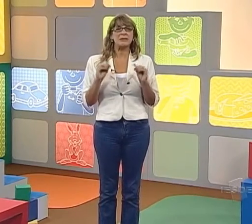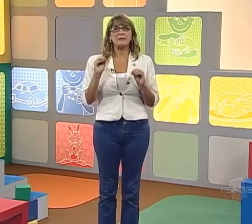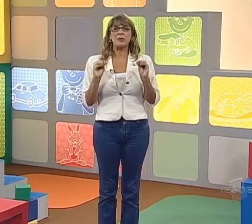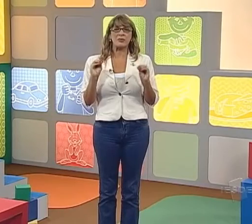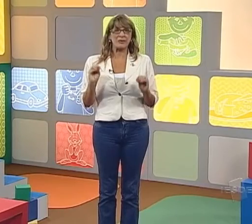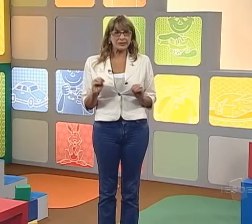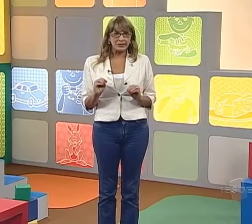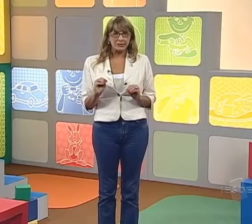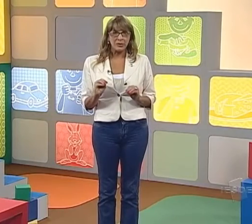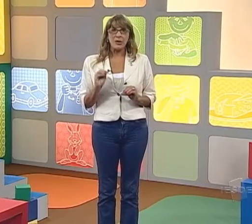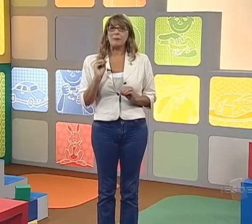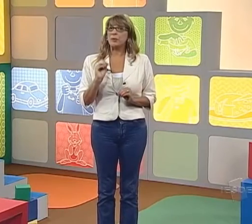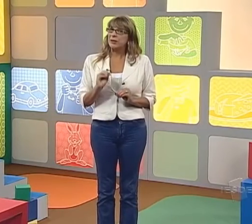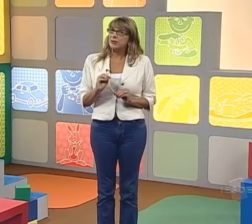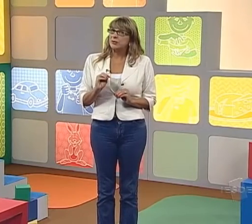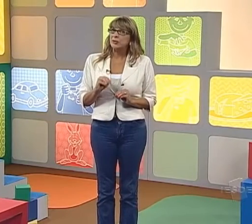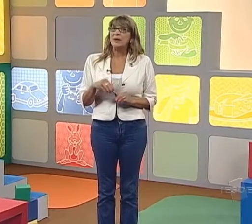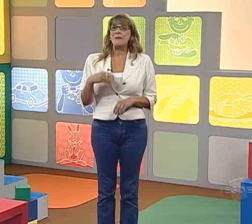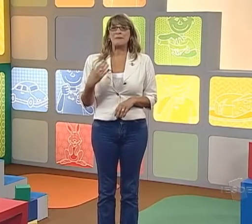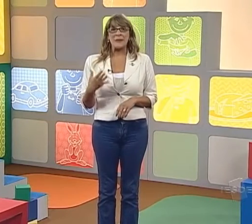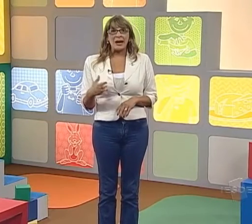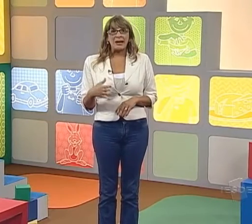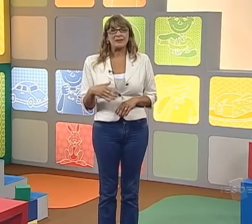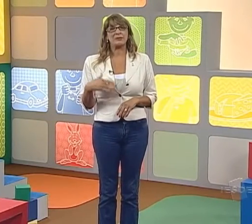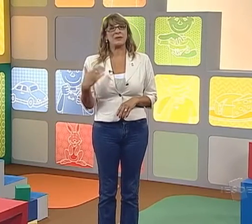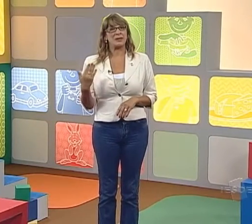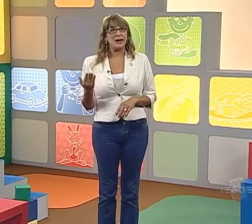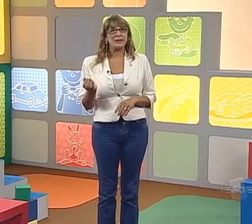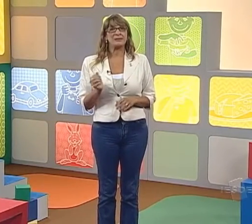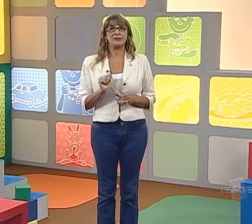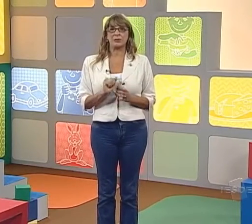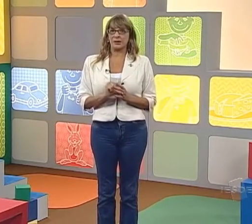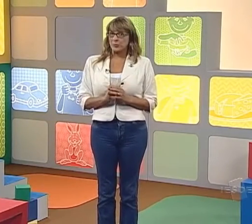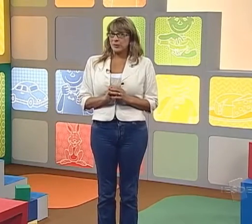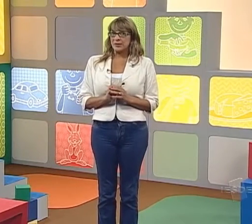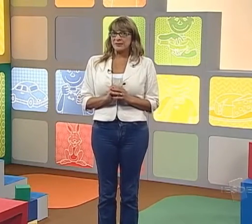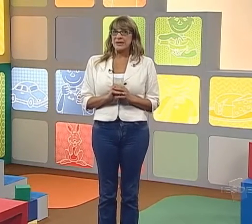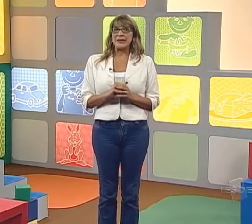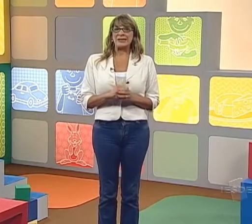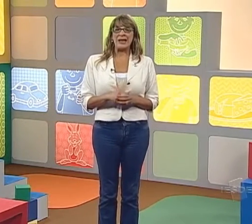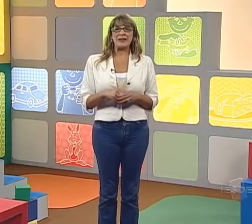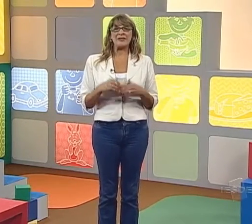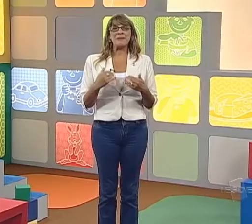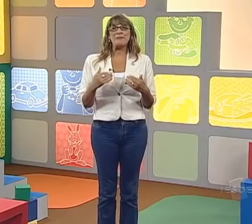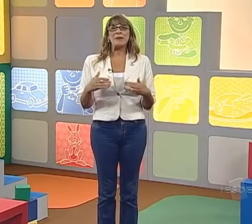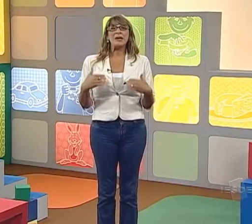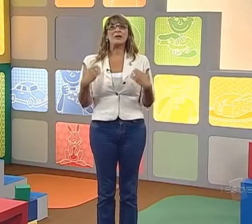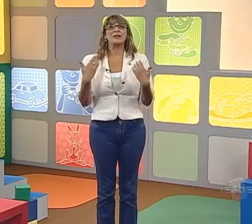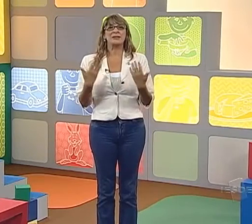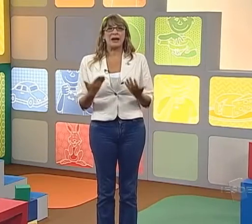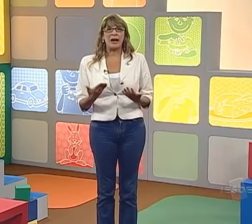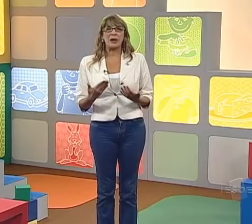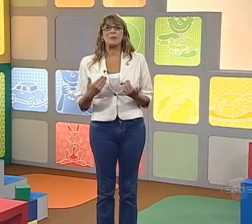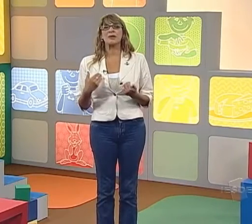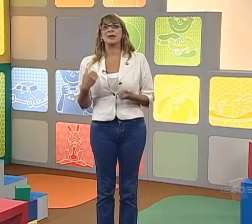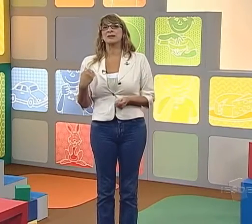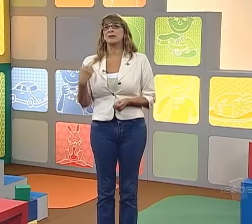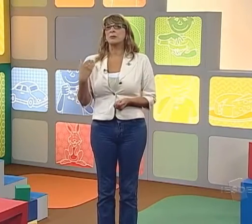se movimentando. Por isso, pais, familiares e educadores devem priorizar a comunicação